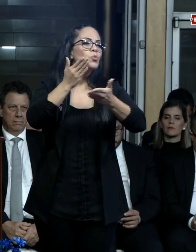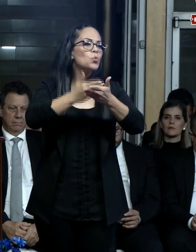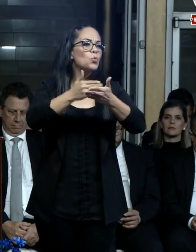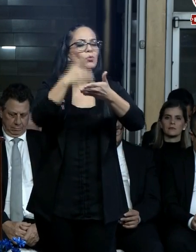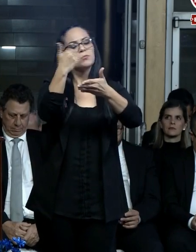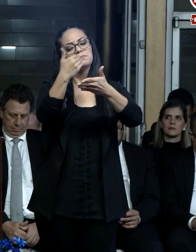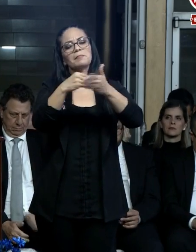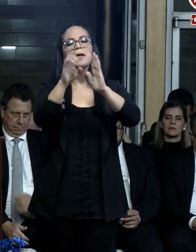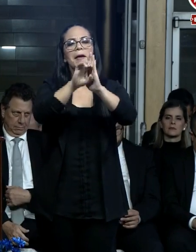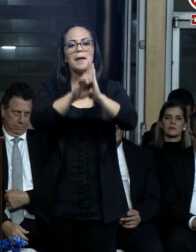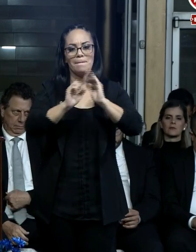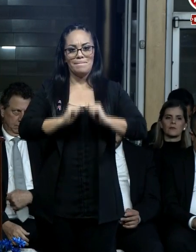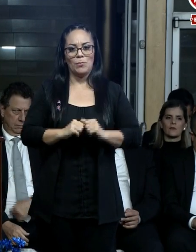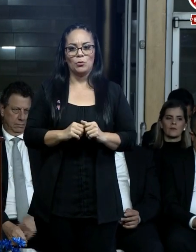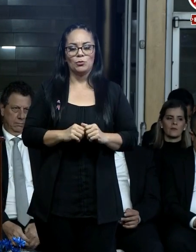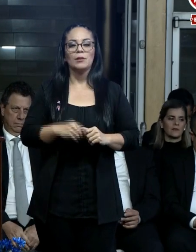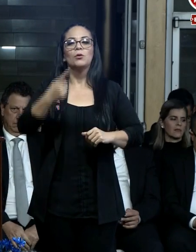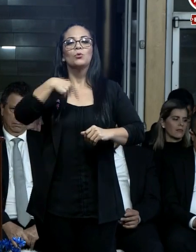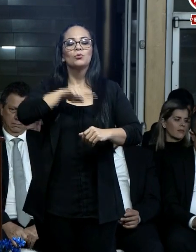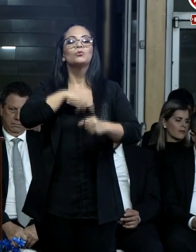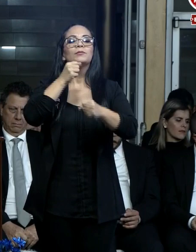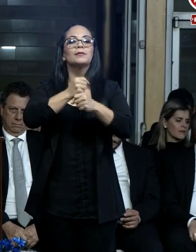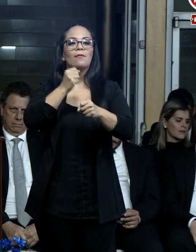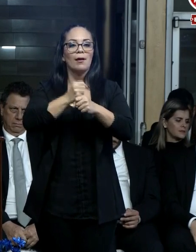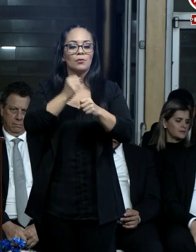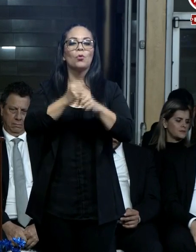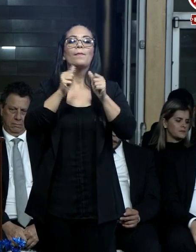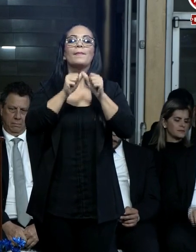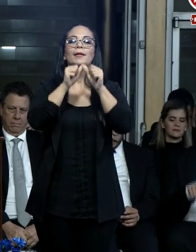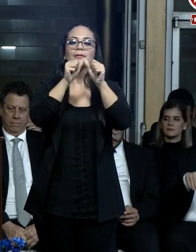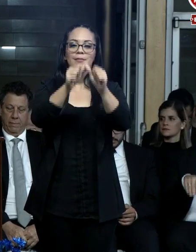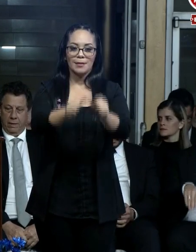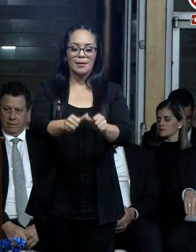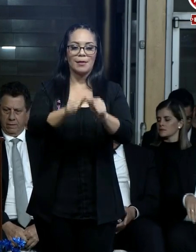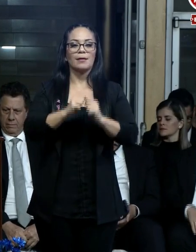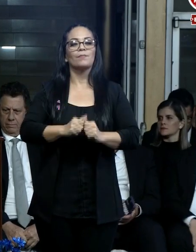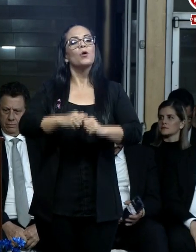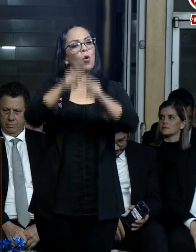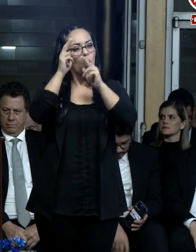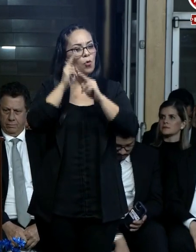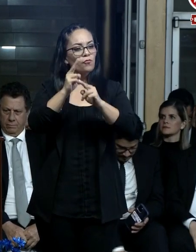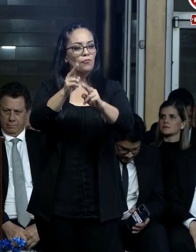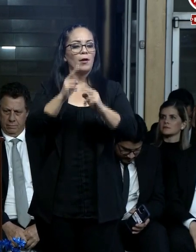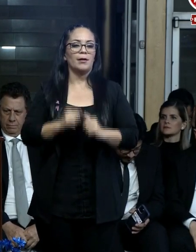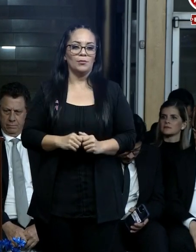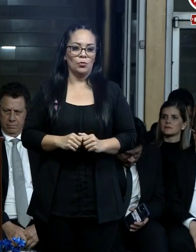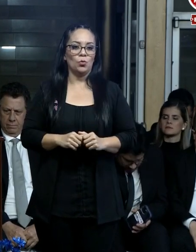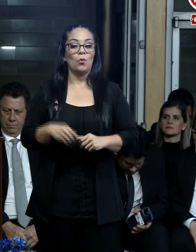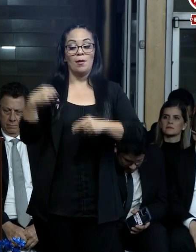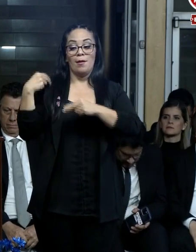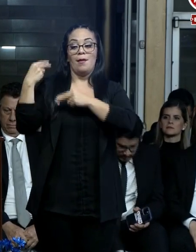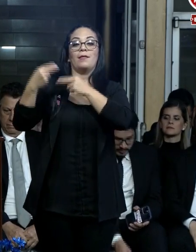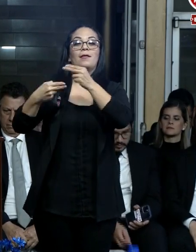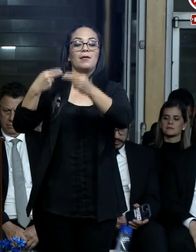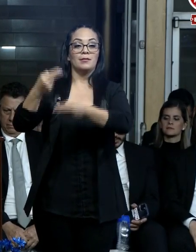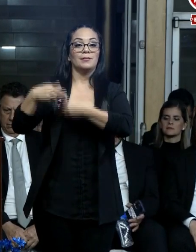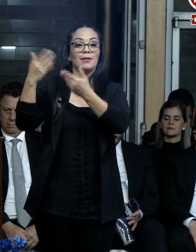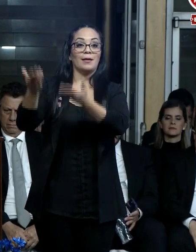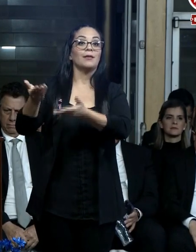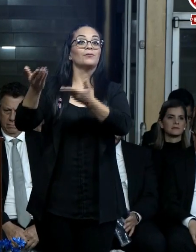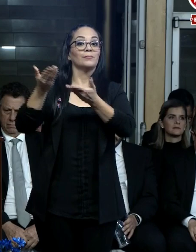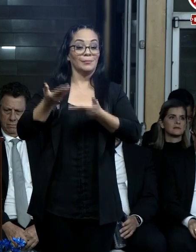los ejemplos de lo que estamos haciendo para seguir honrando la herencia que nos